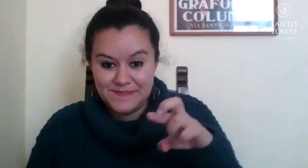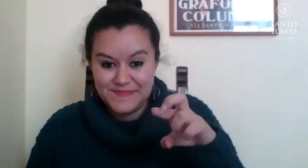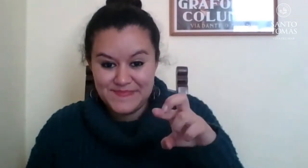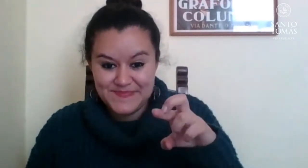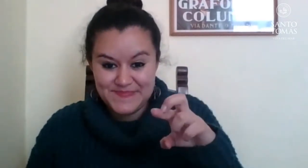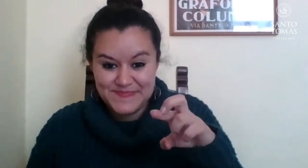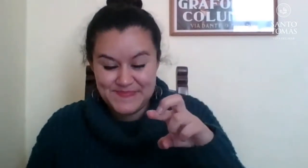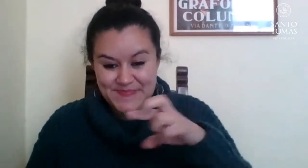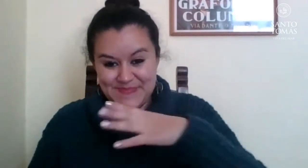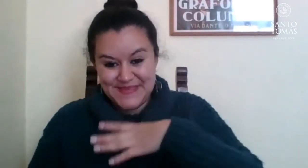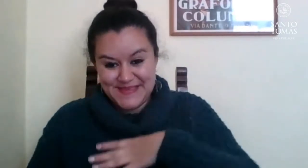papá,